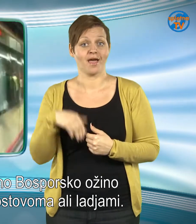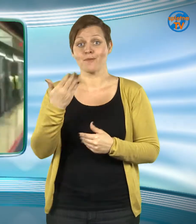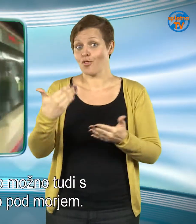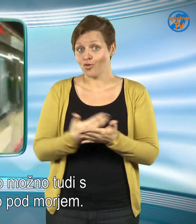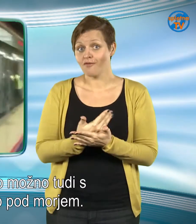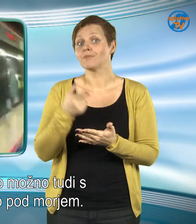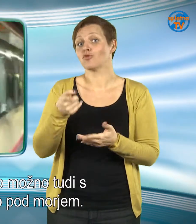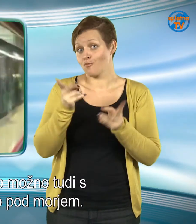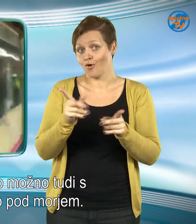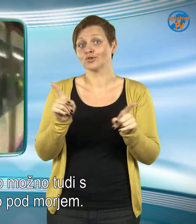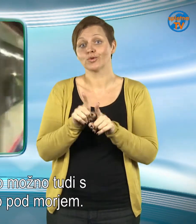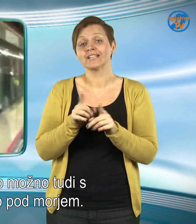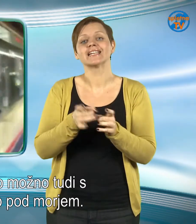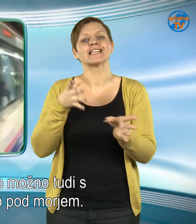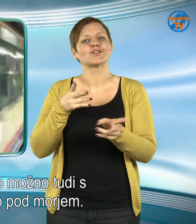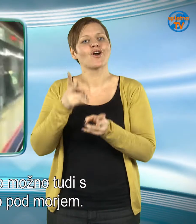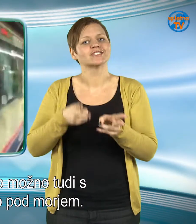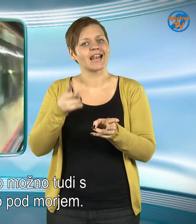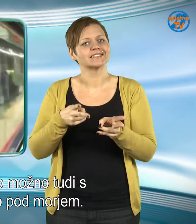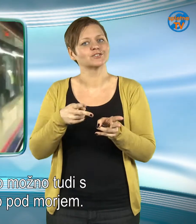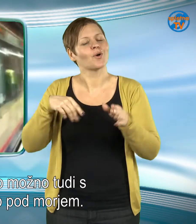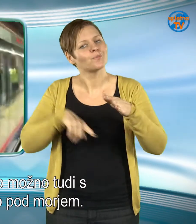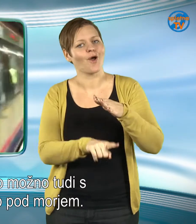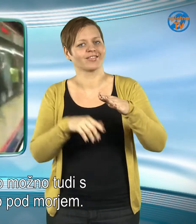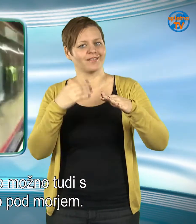Po novem je to možno tudi s hitro železnico pod morjem.